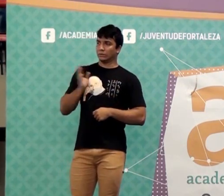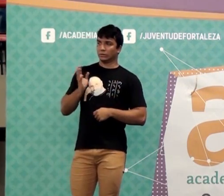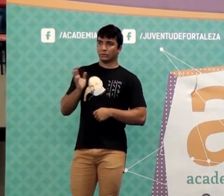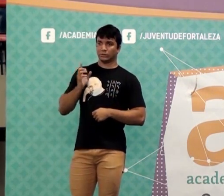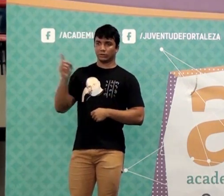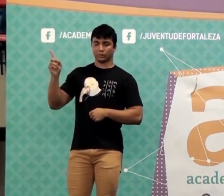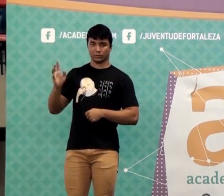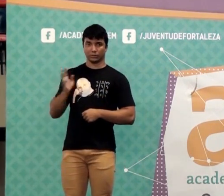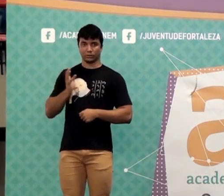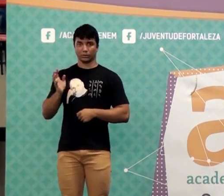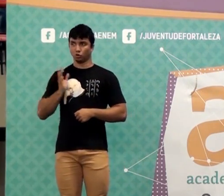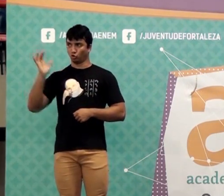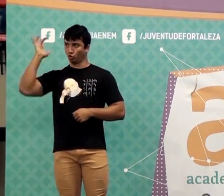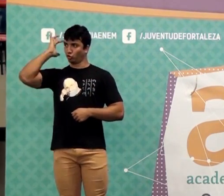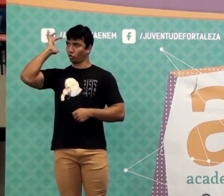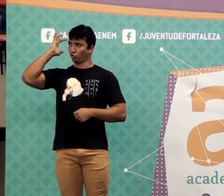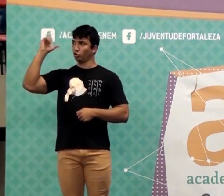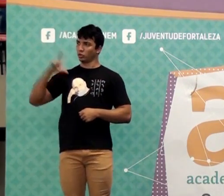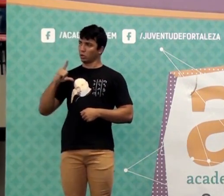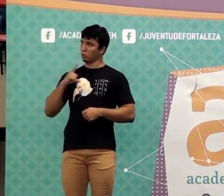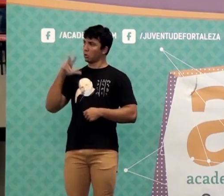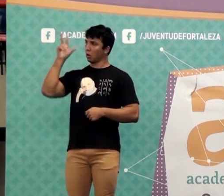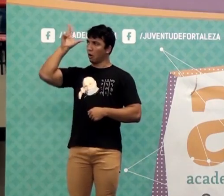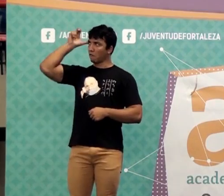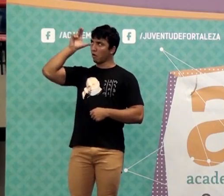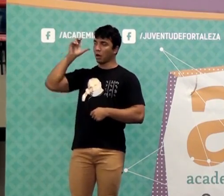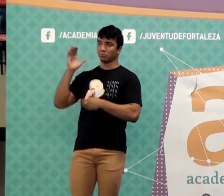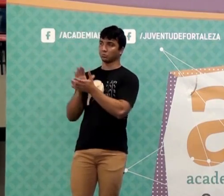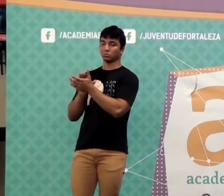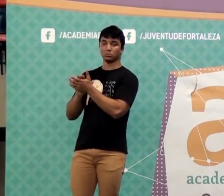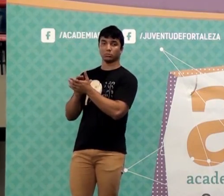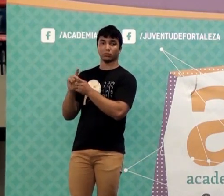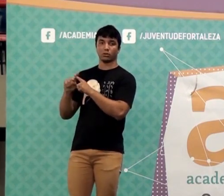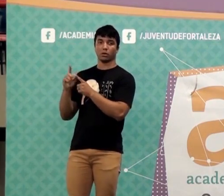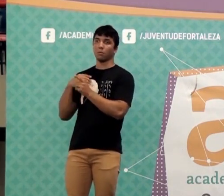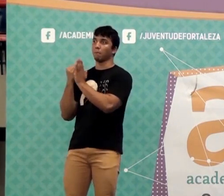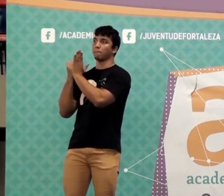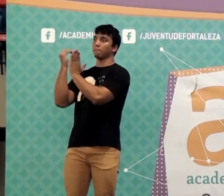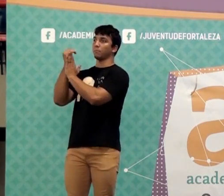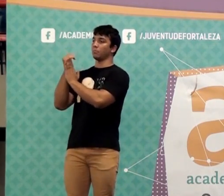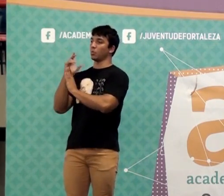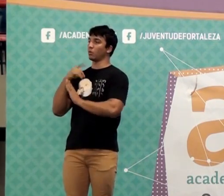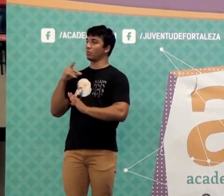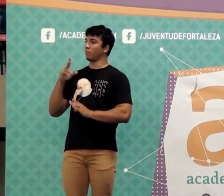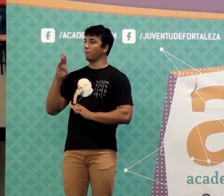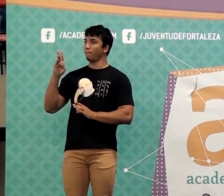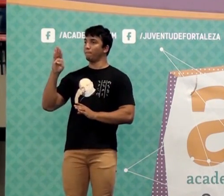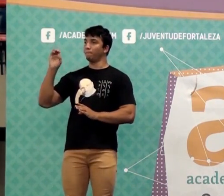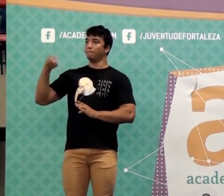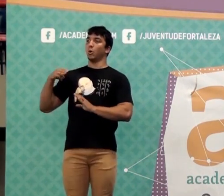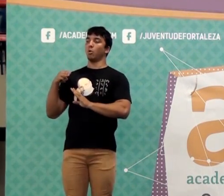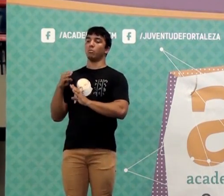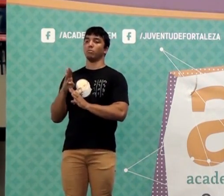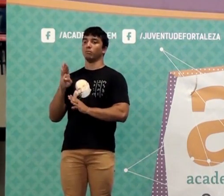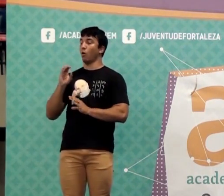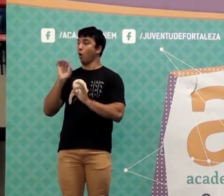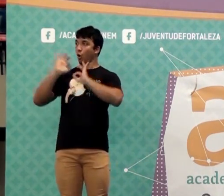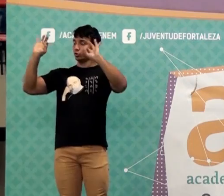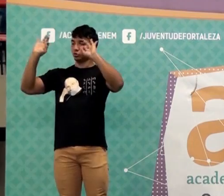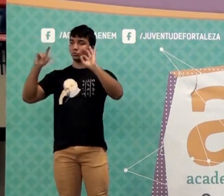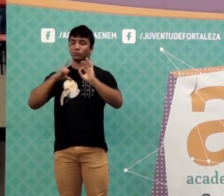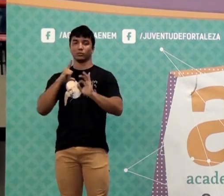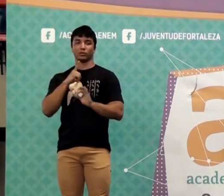aí. Aí o cara aí tá mais do que bom, ele tá bom que xibom, bom.